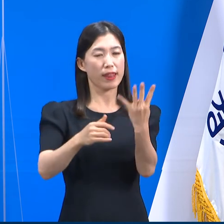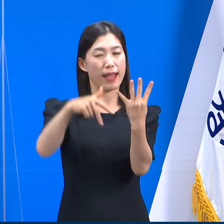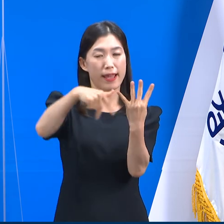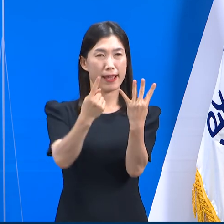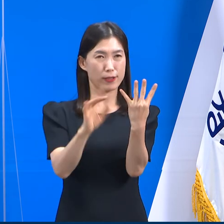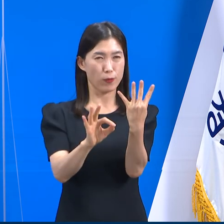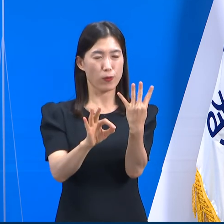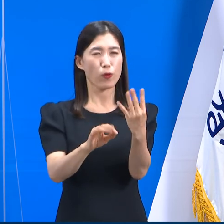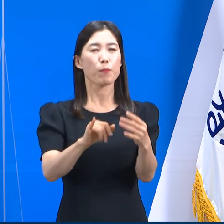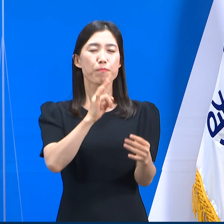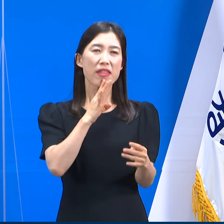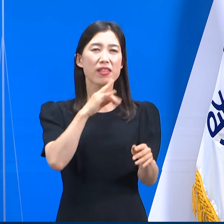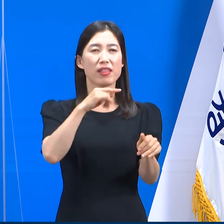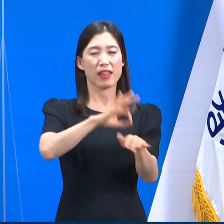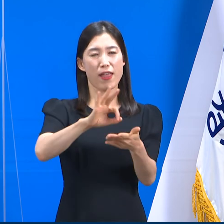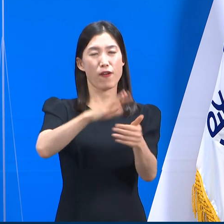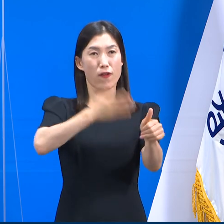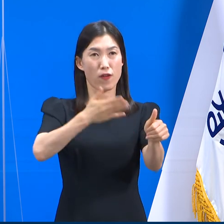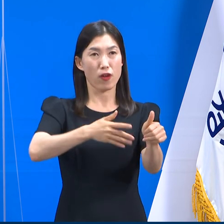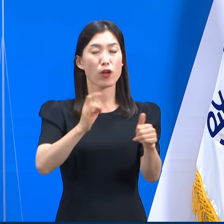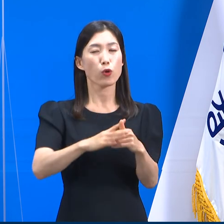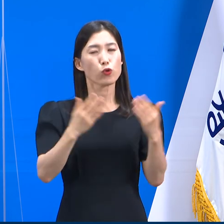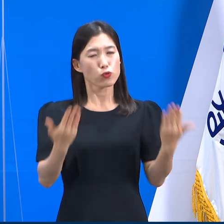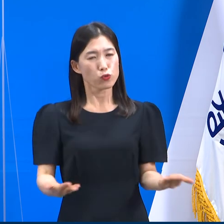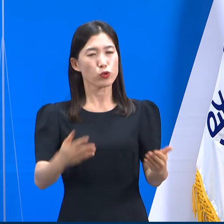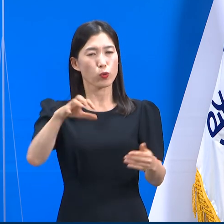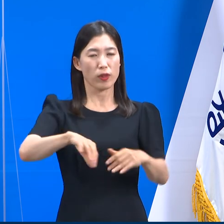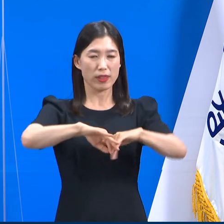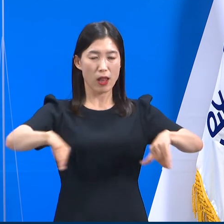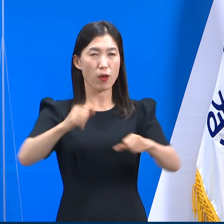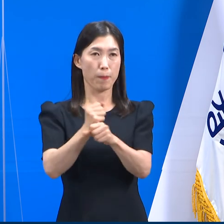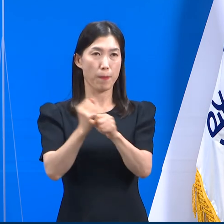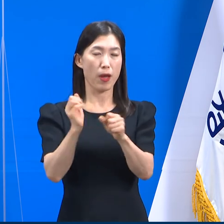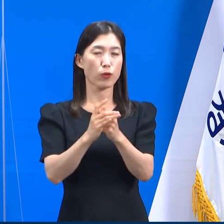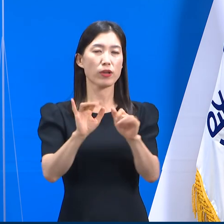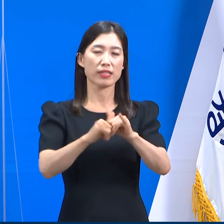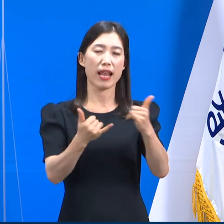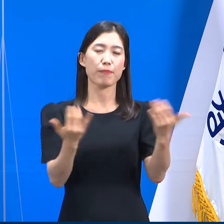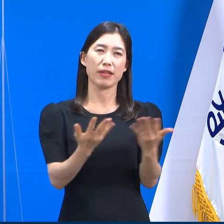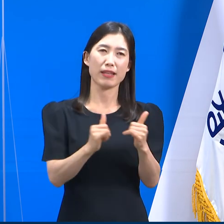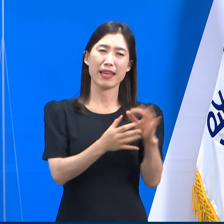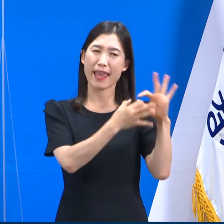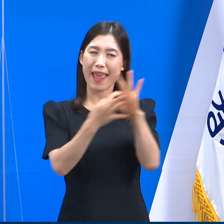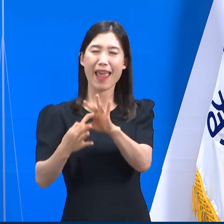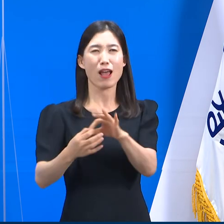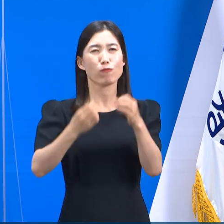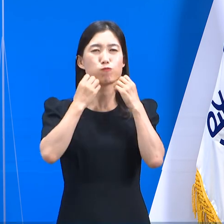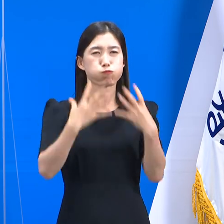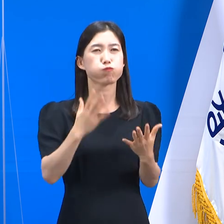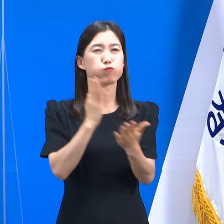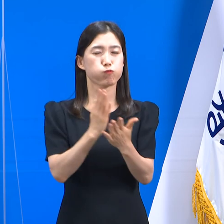권장하였으며, 휴식 공간 마련 및 교대 인력 확보를 통해 현장 인력의 건강도 챙기도록 조치하였습니다.